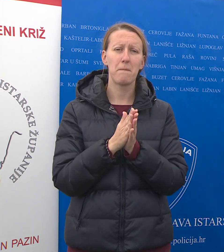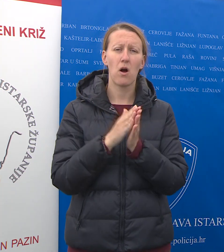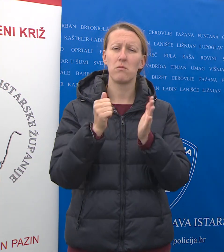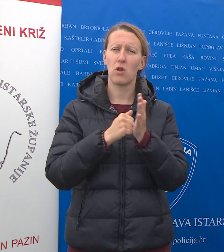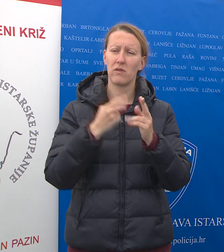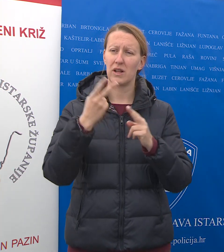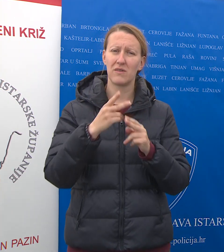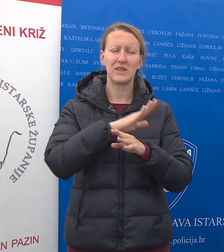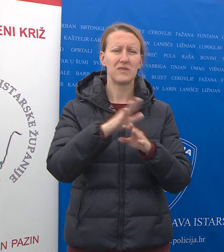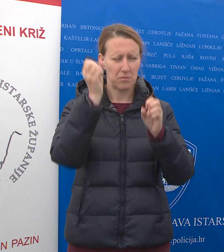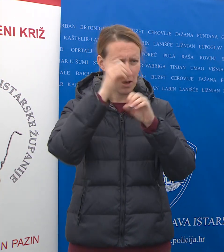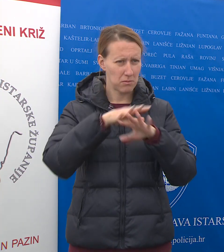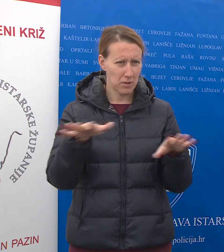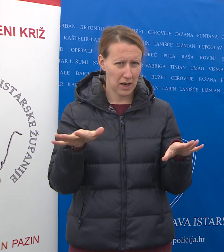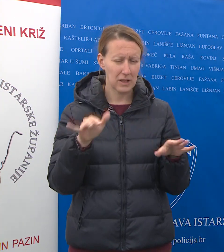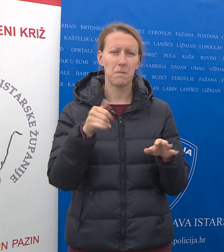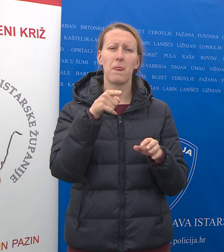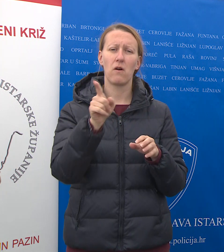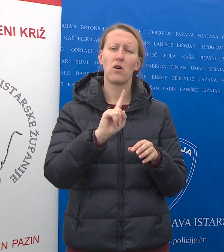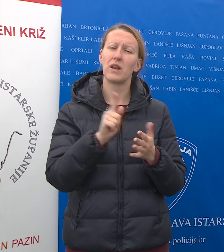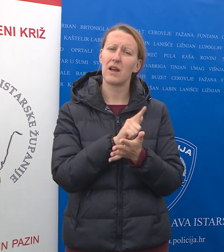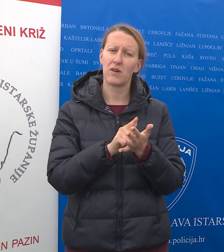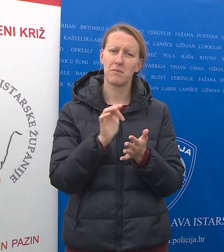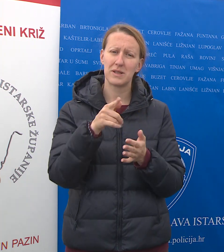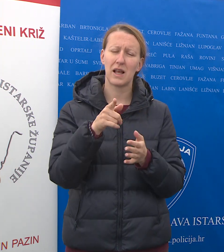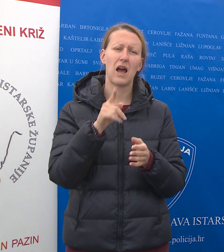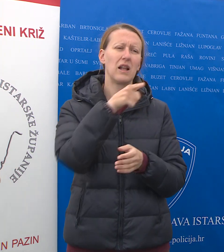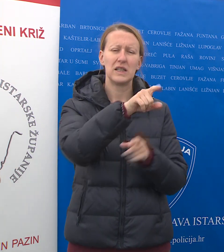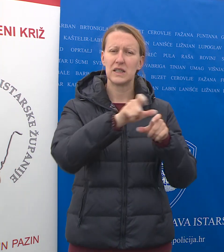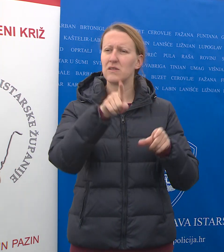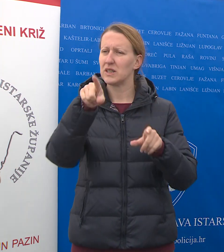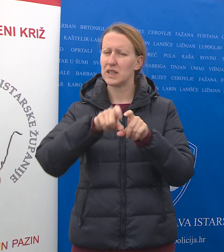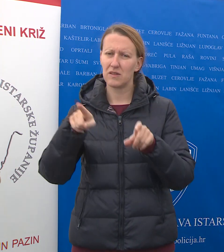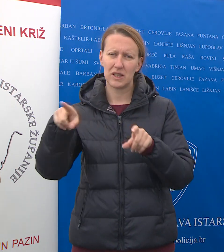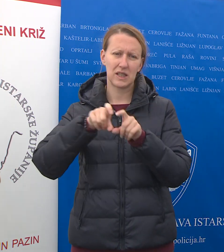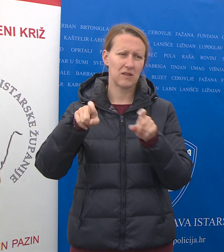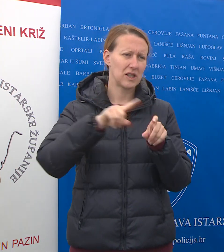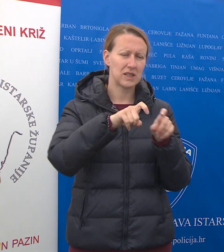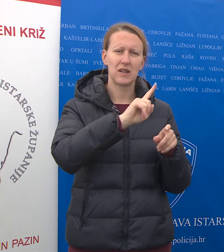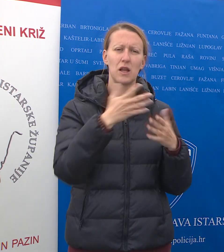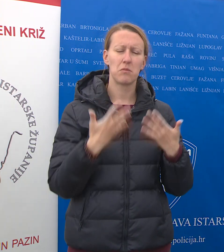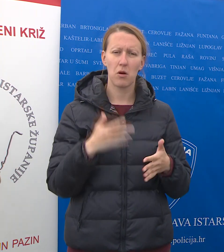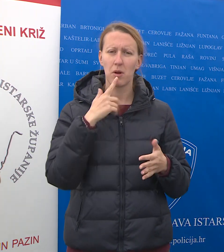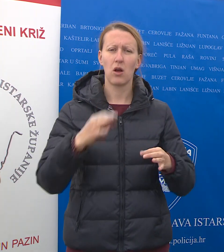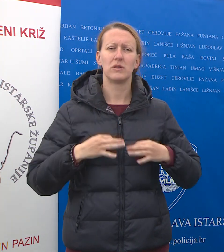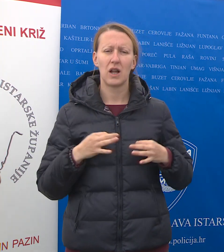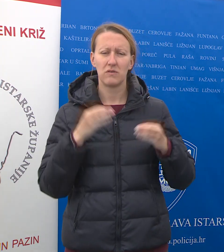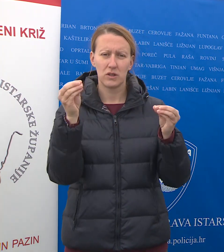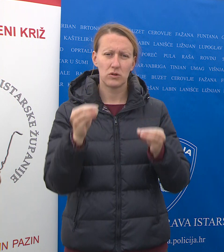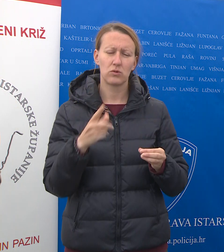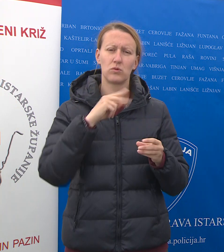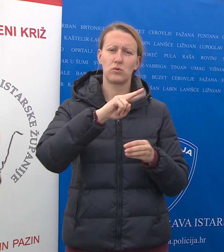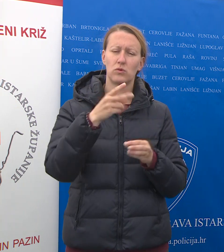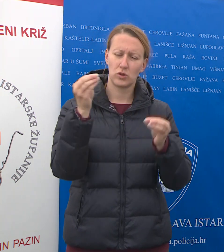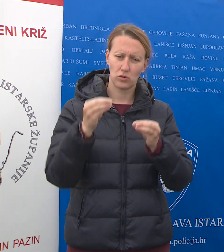medije da jasno svima prenesu da ovo nije vrijeme za optužbe, za traženje krivice, ni propusta, bilo u zdravstvenom sustavu,